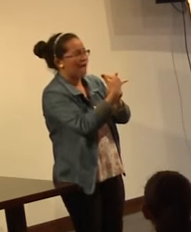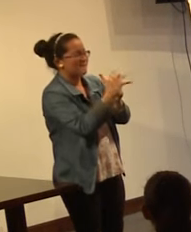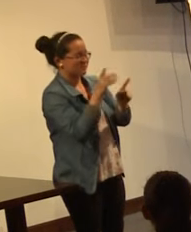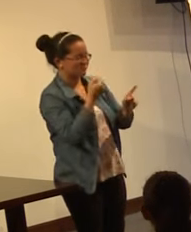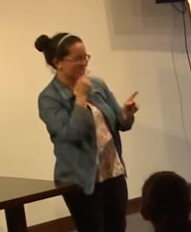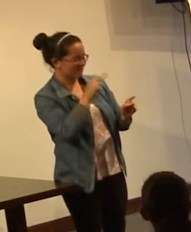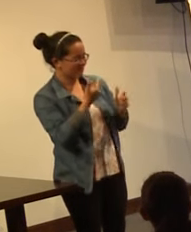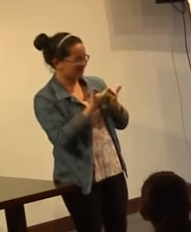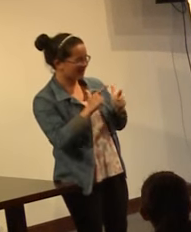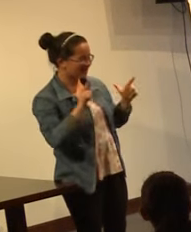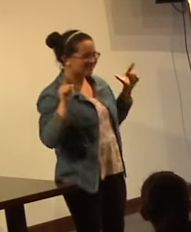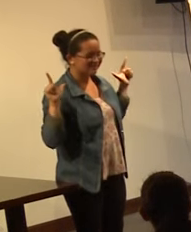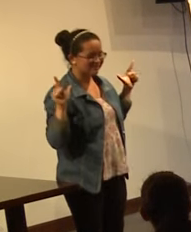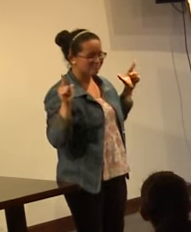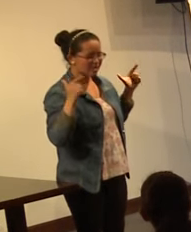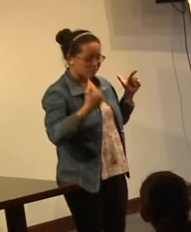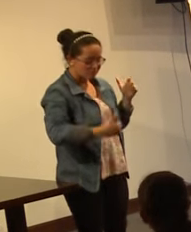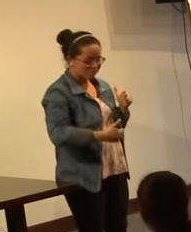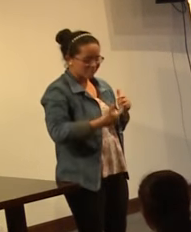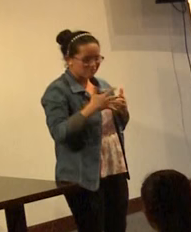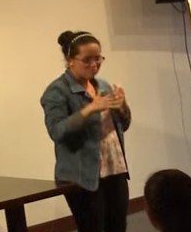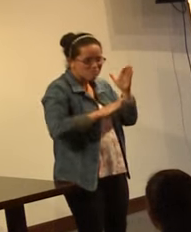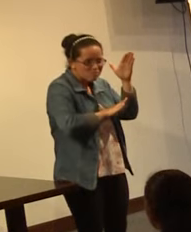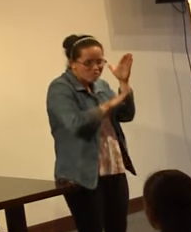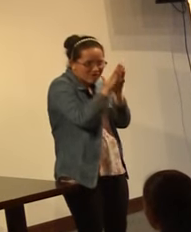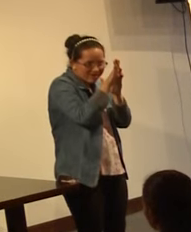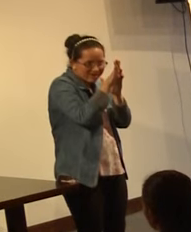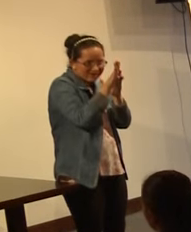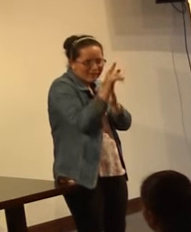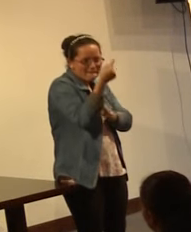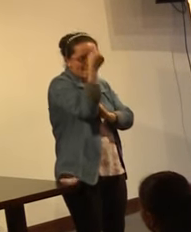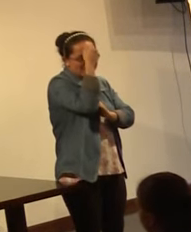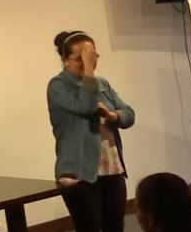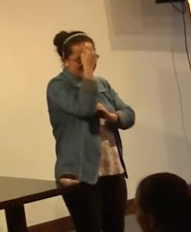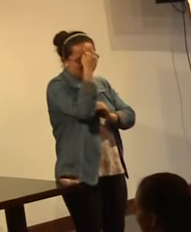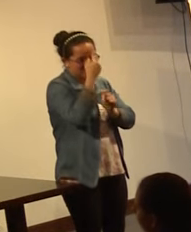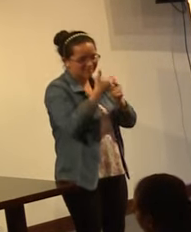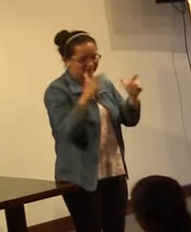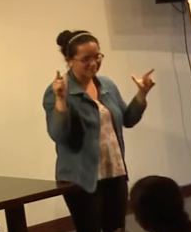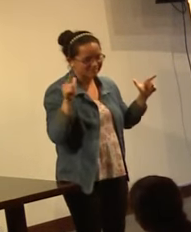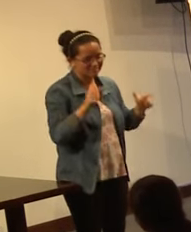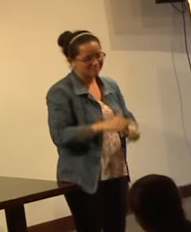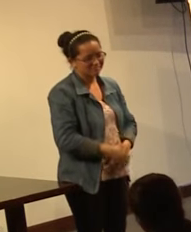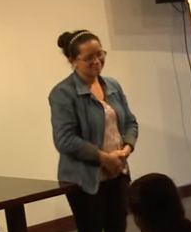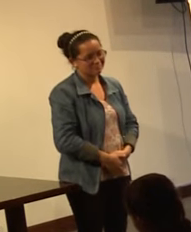libertad de eso, libertad de crecer y libertad de pensar.